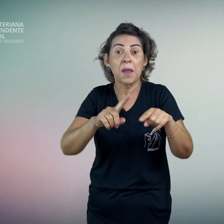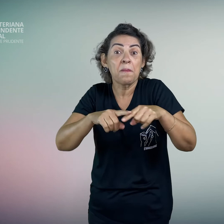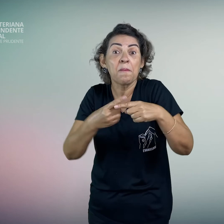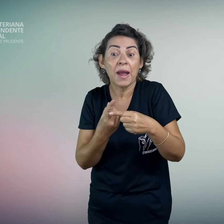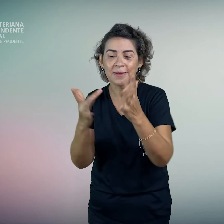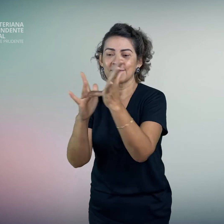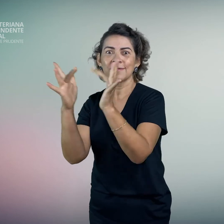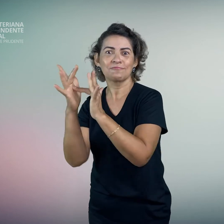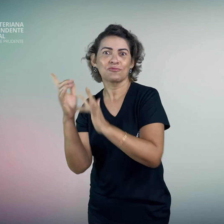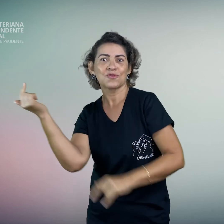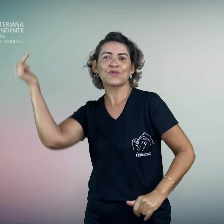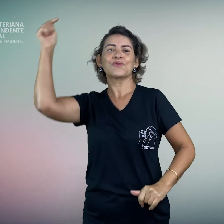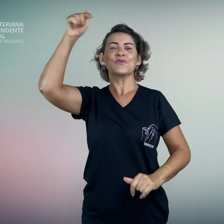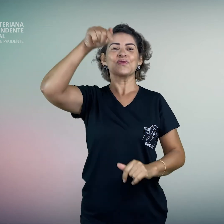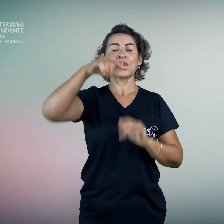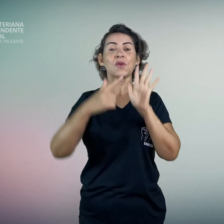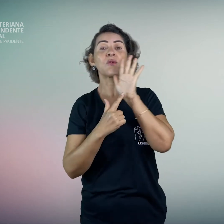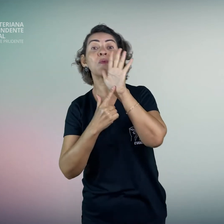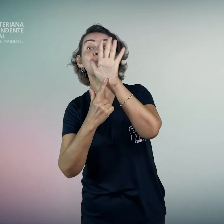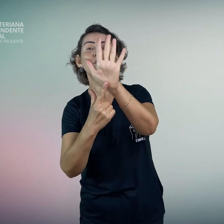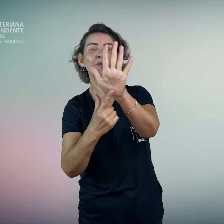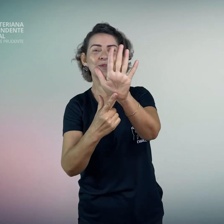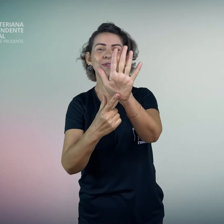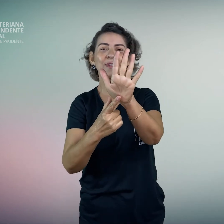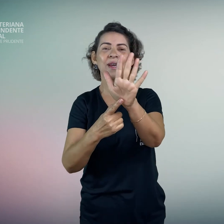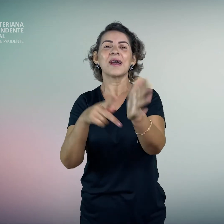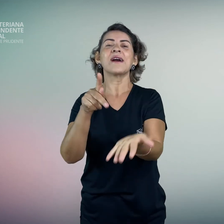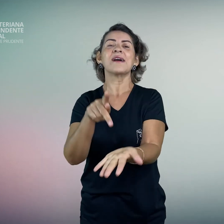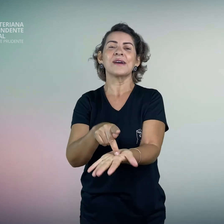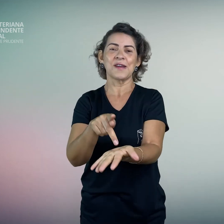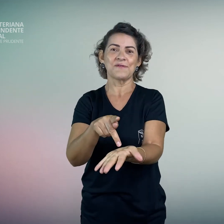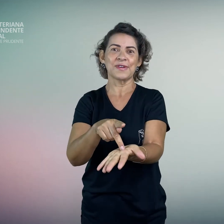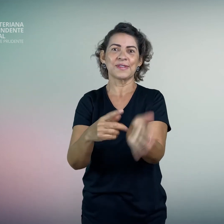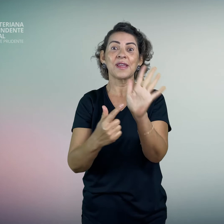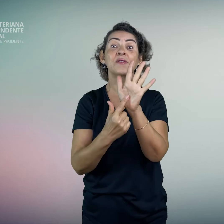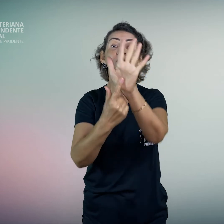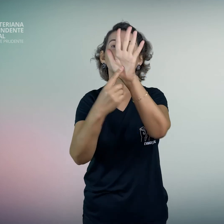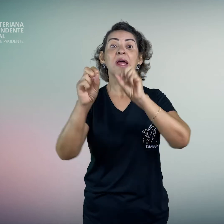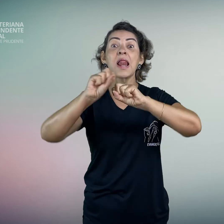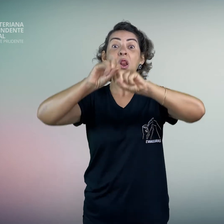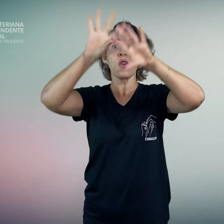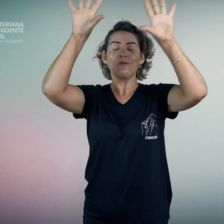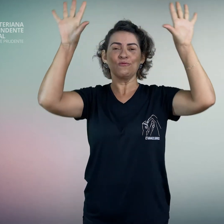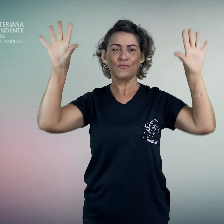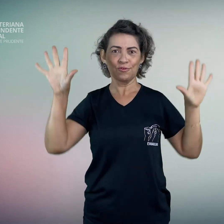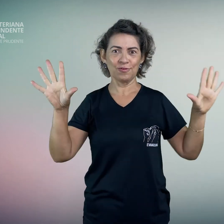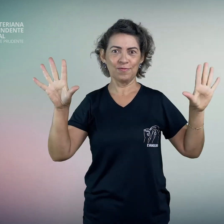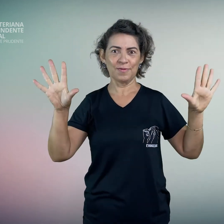fosse proclamada e que estes pudessem ver a luz que ilumina as trevas, que